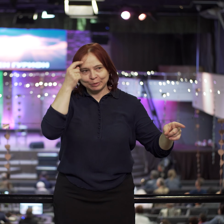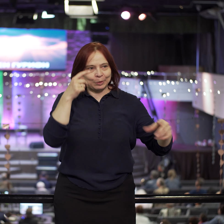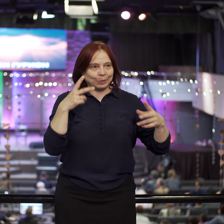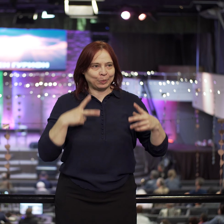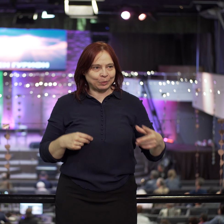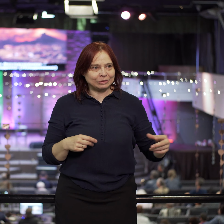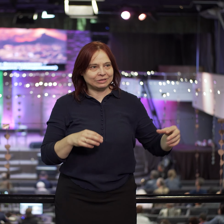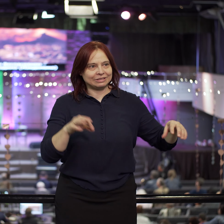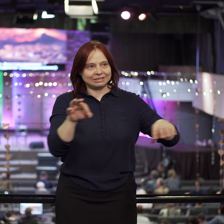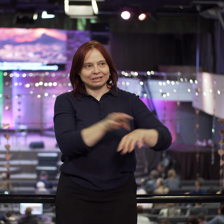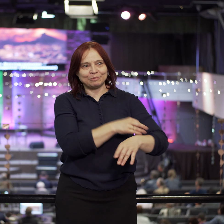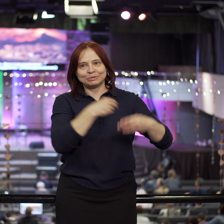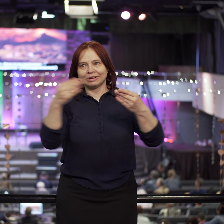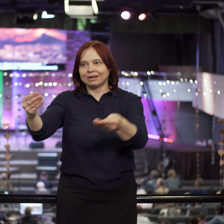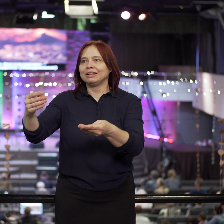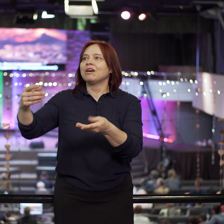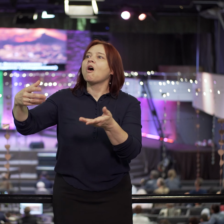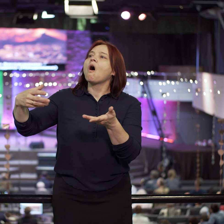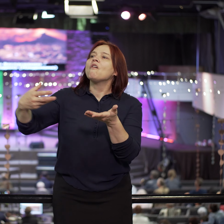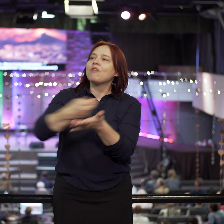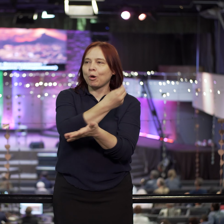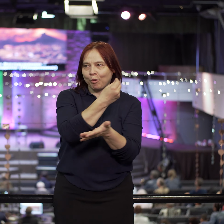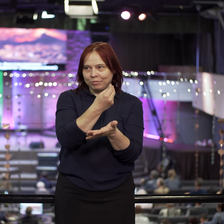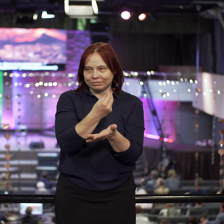Еще историческое свидетельство, это из